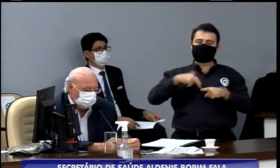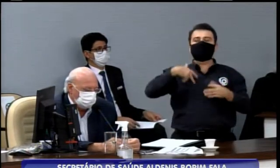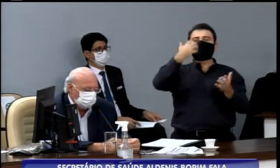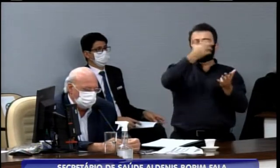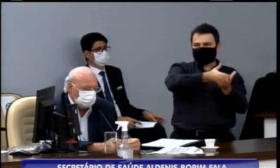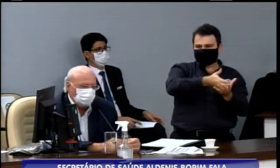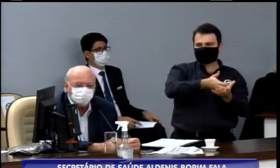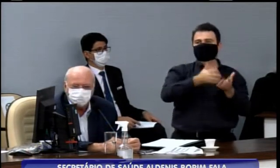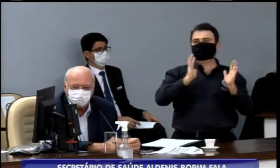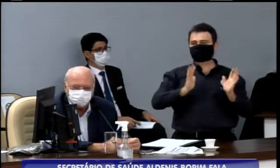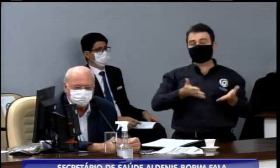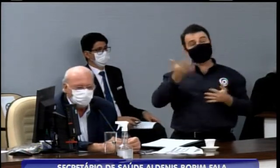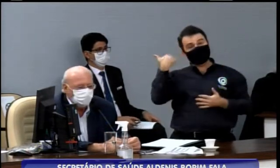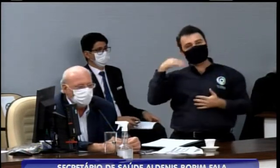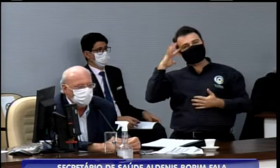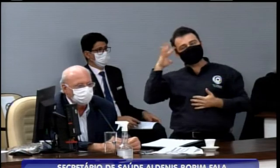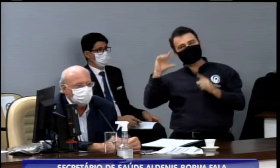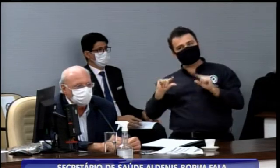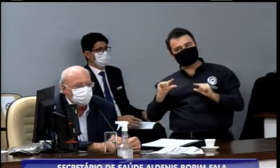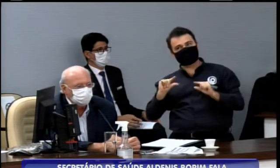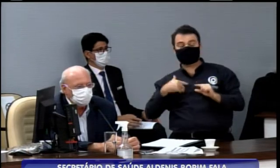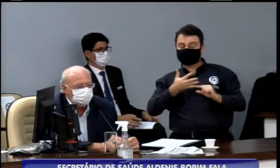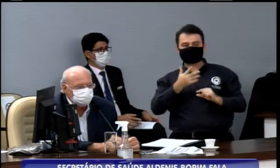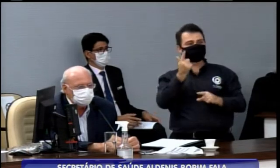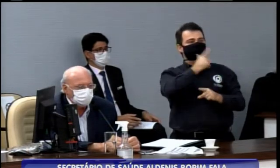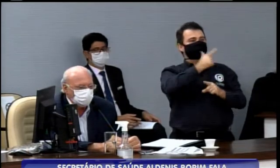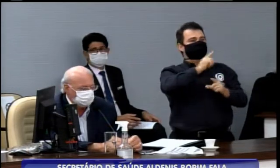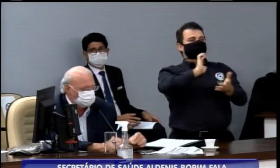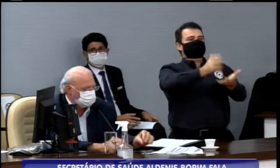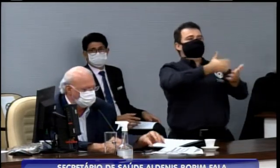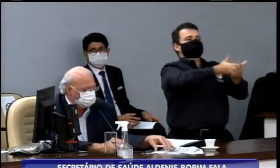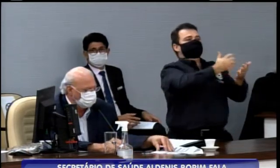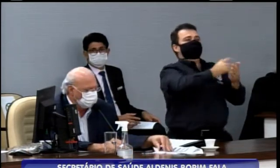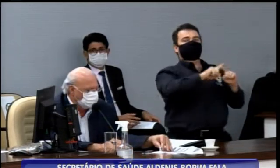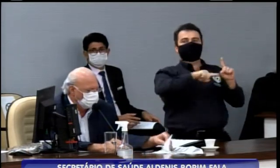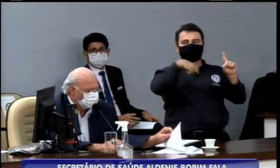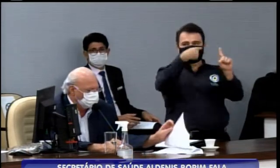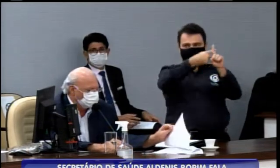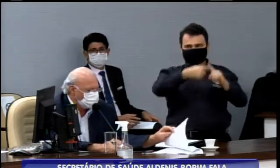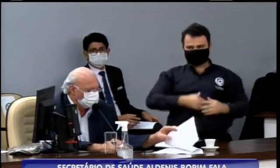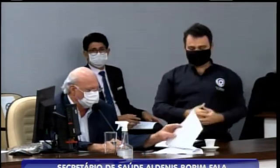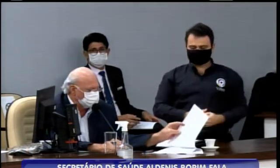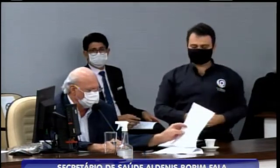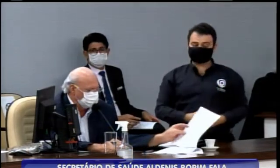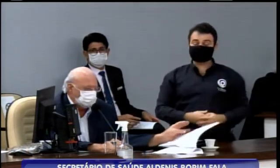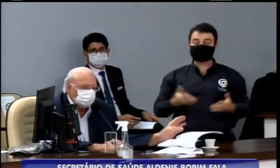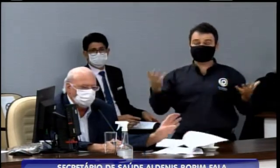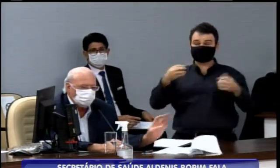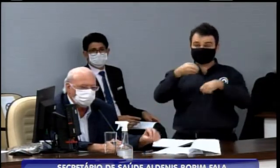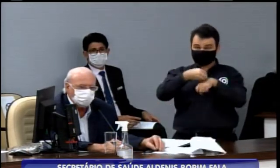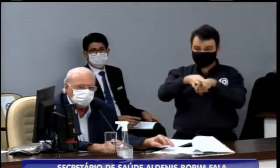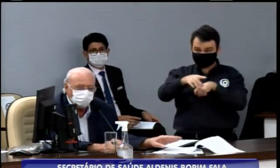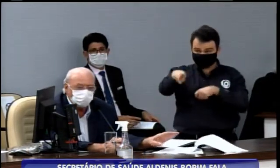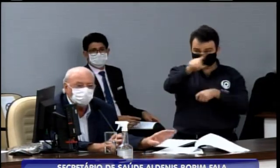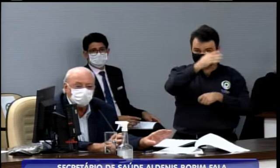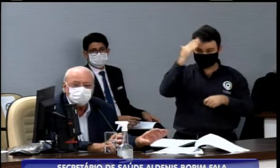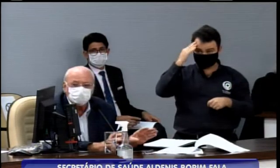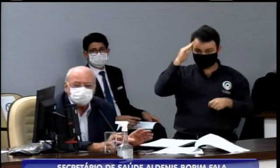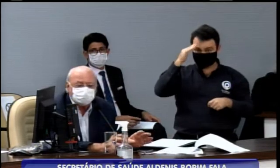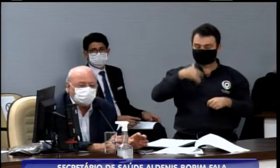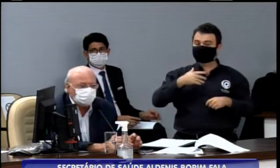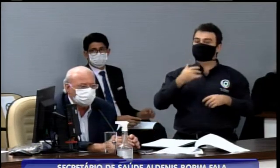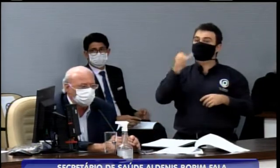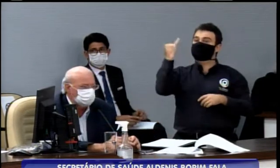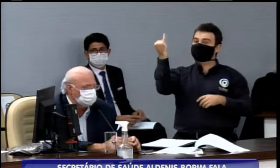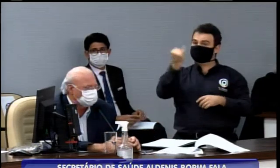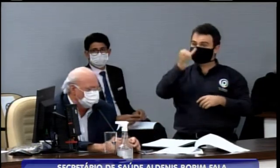que era previsto. Gostaria de lembrar a vocês um dado assim muito